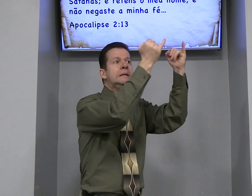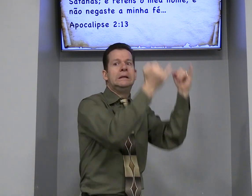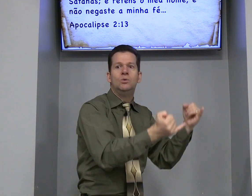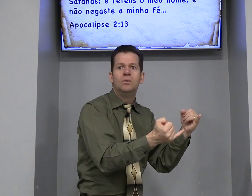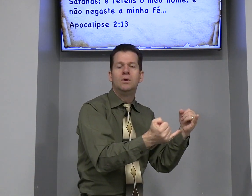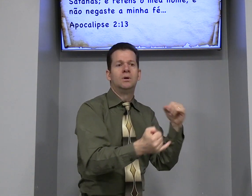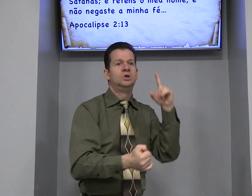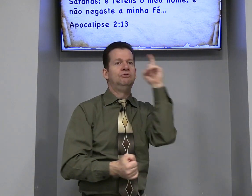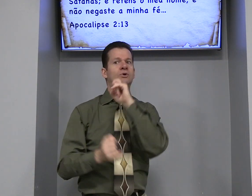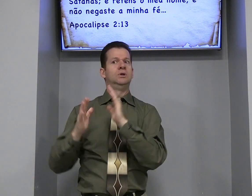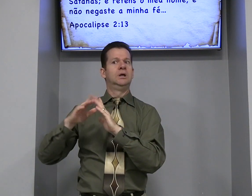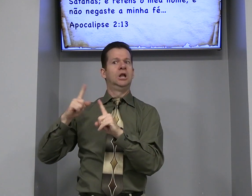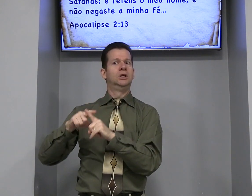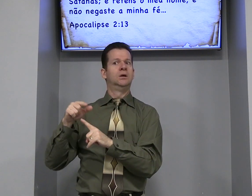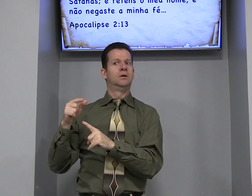É muito, tem muitos ídolos. É